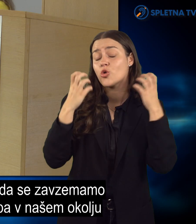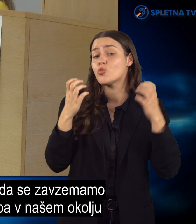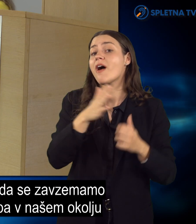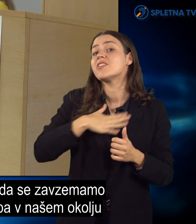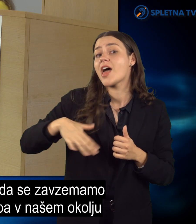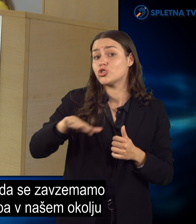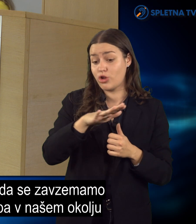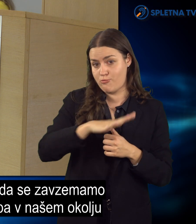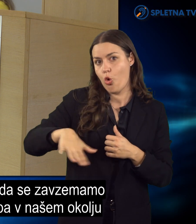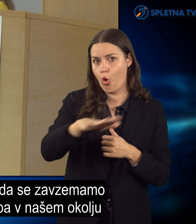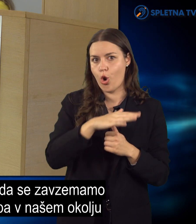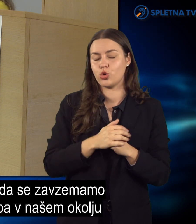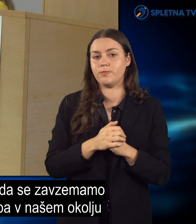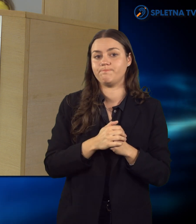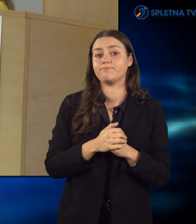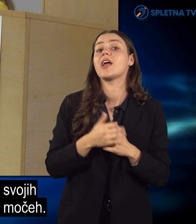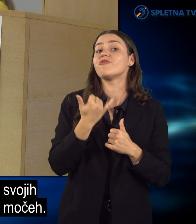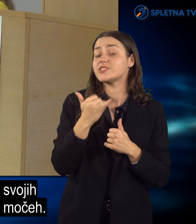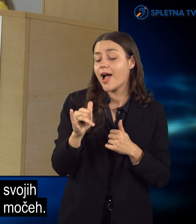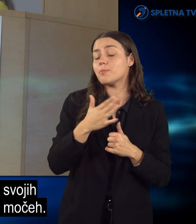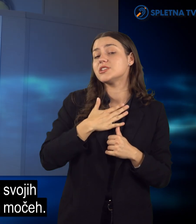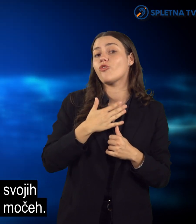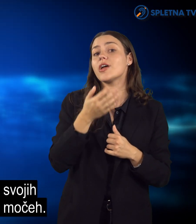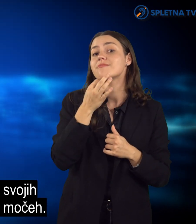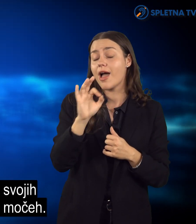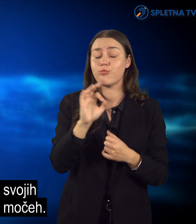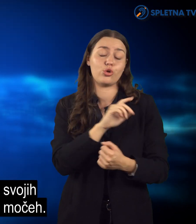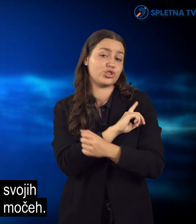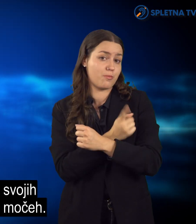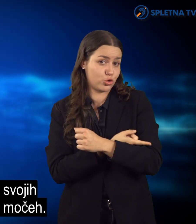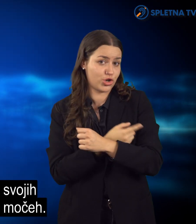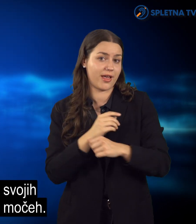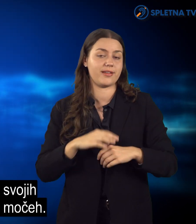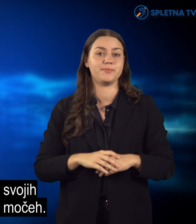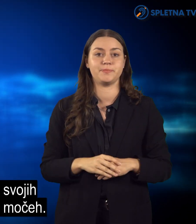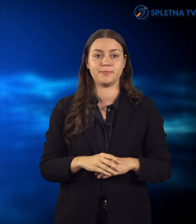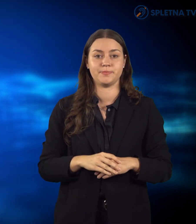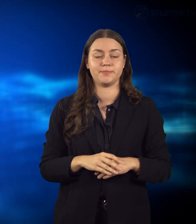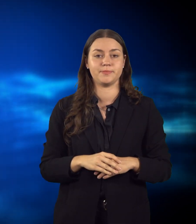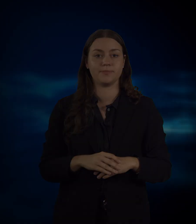vsak pri svojih najboljših močeh.